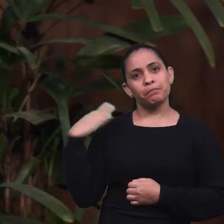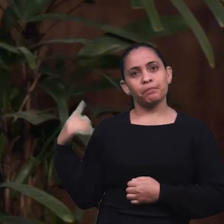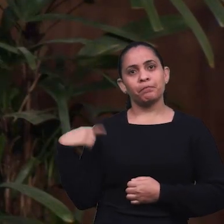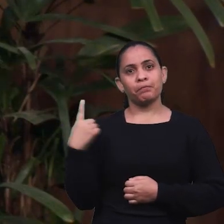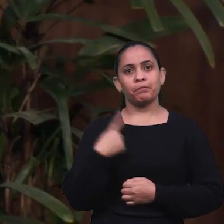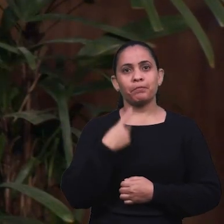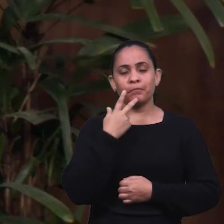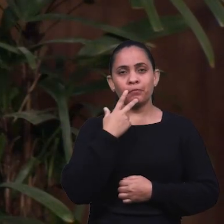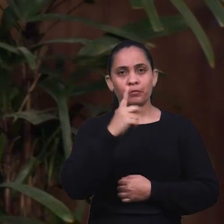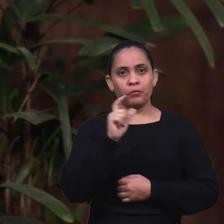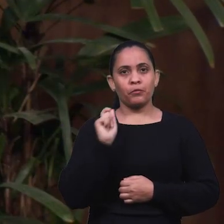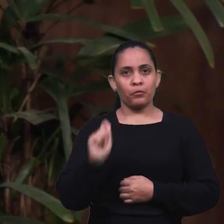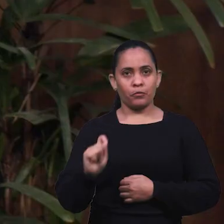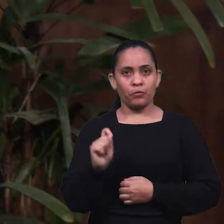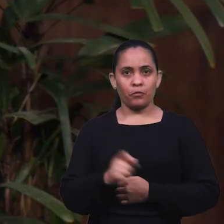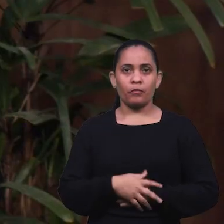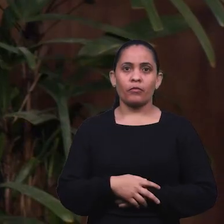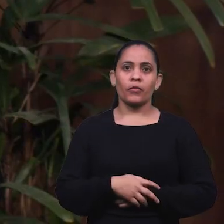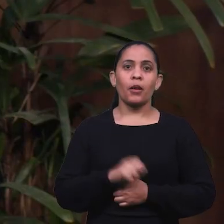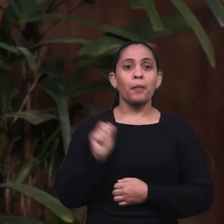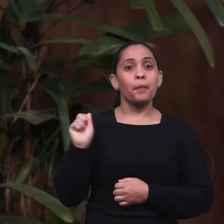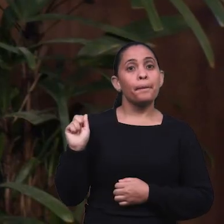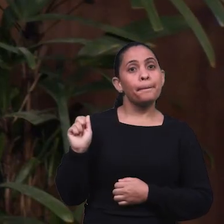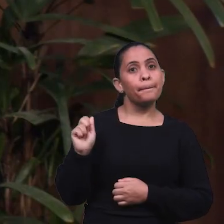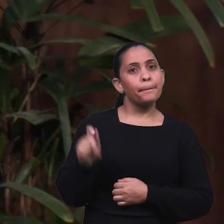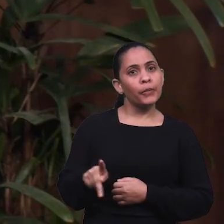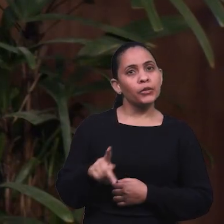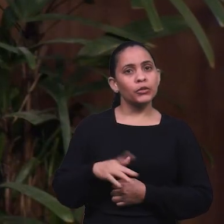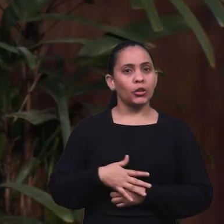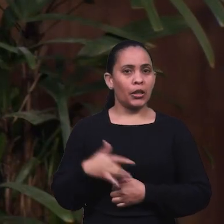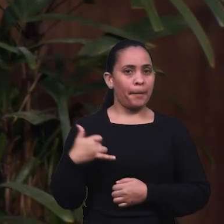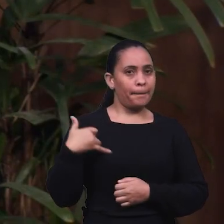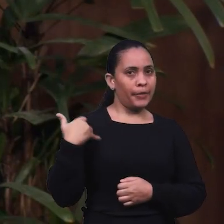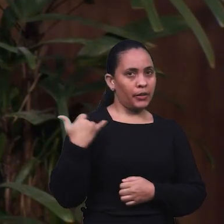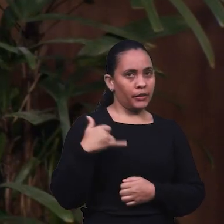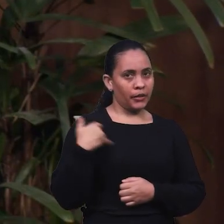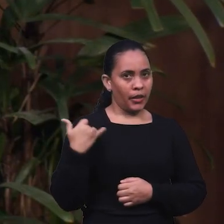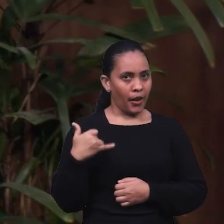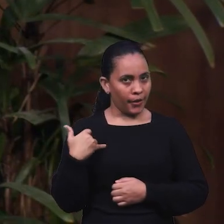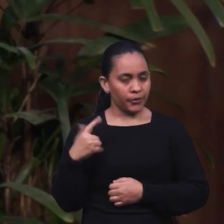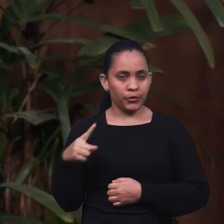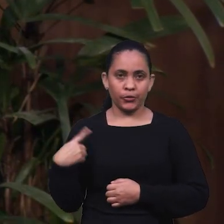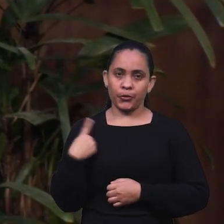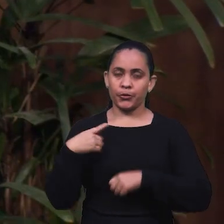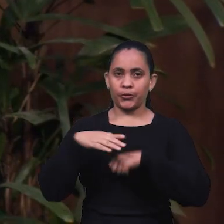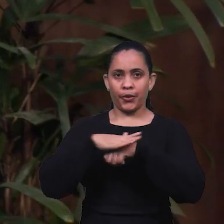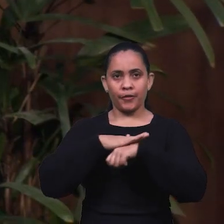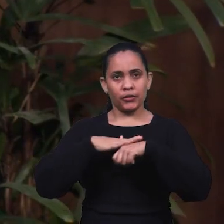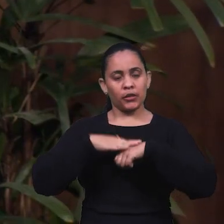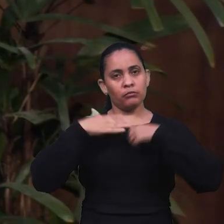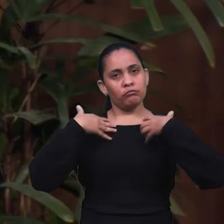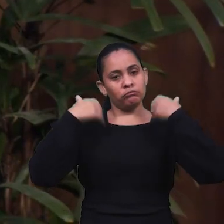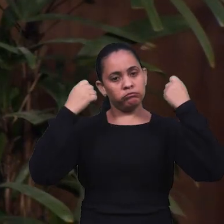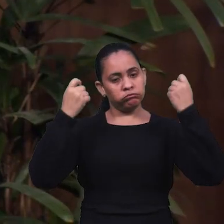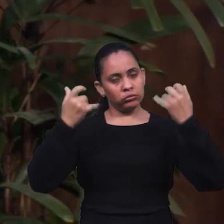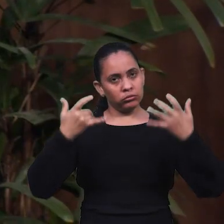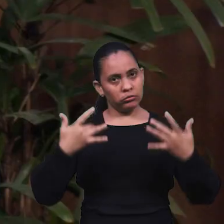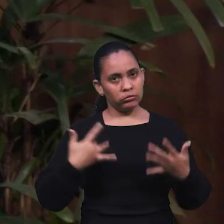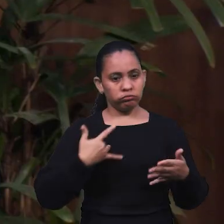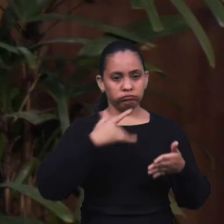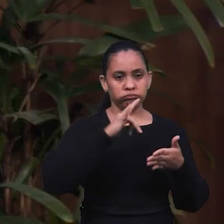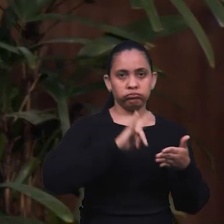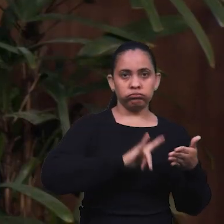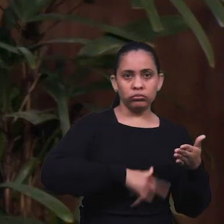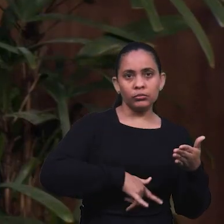gente estava falando sobre a questão da aposentadoria pela idade, né? Isso, Foi que nós começamos a explicar sobre a